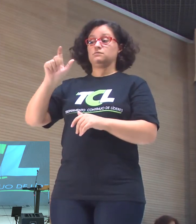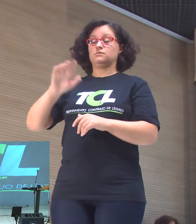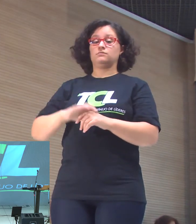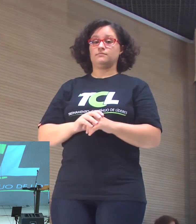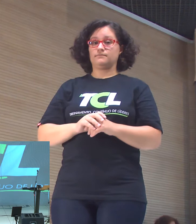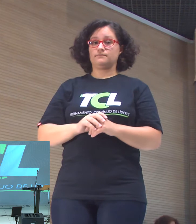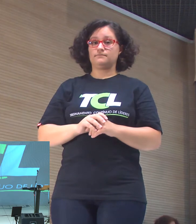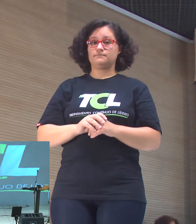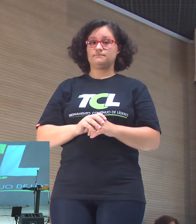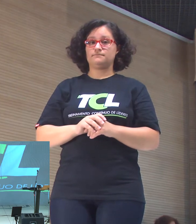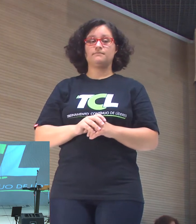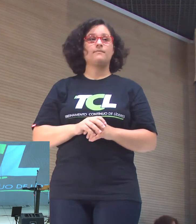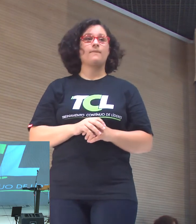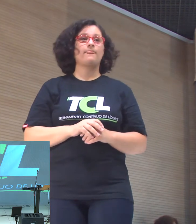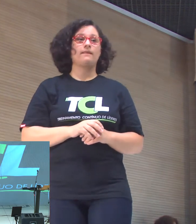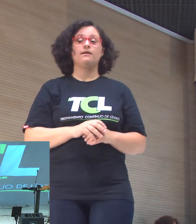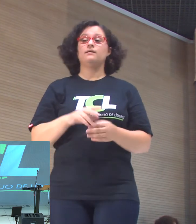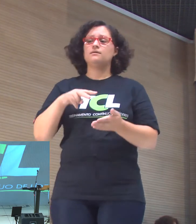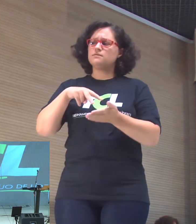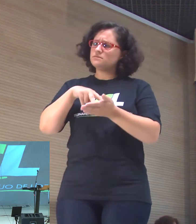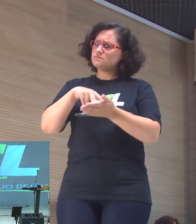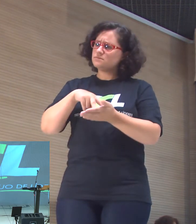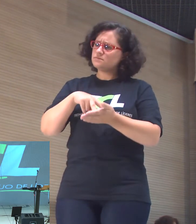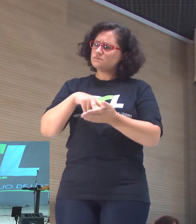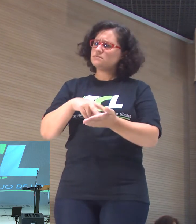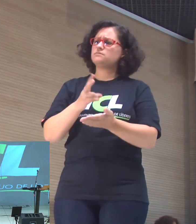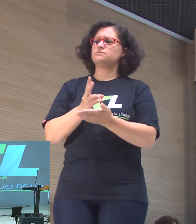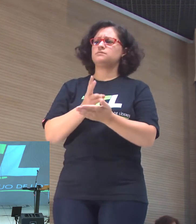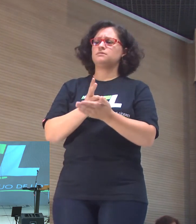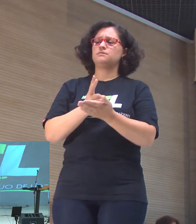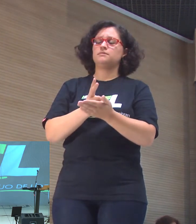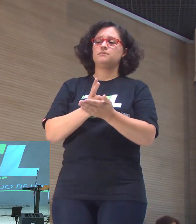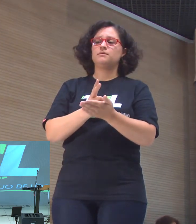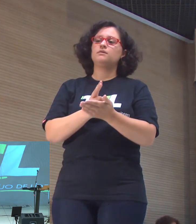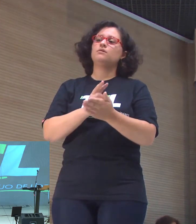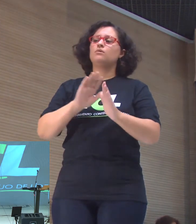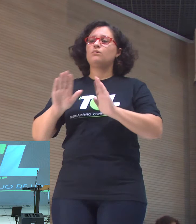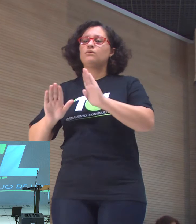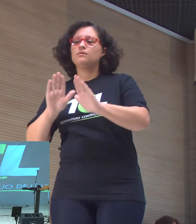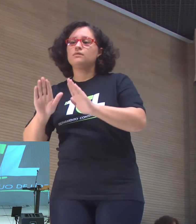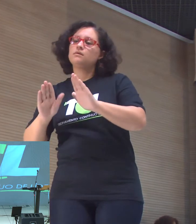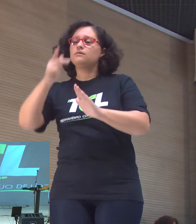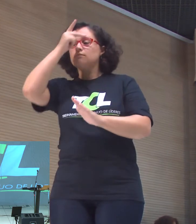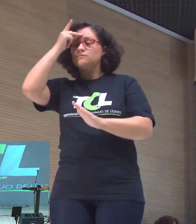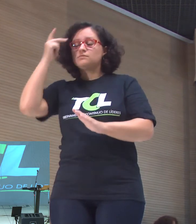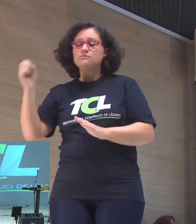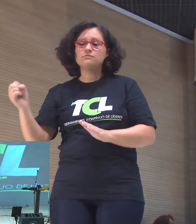Esse verbo dedicar ou perseverar também comunica a ideia de que eles